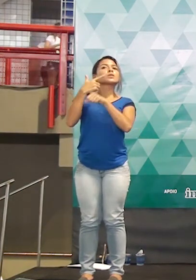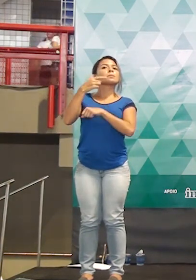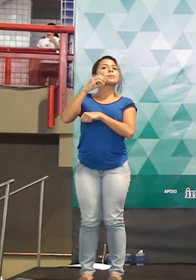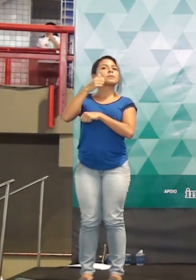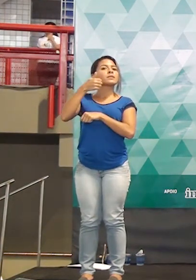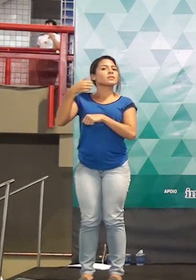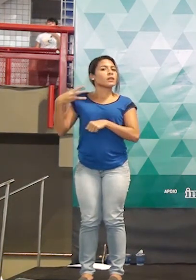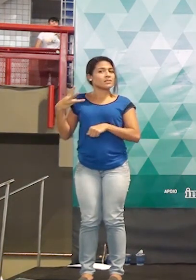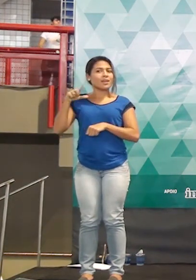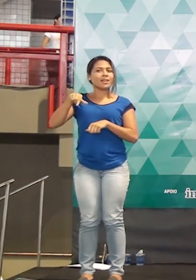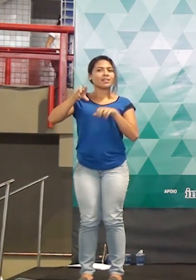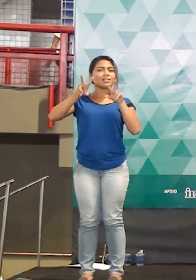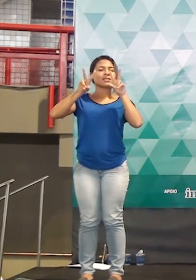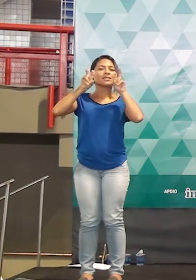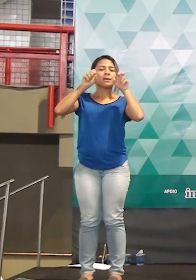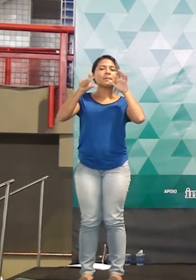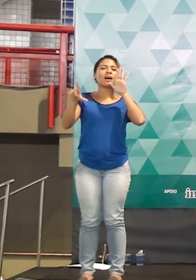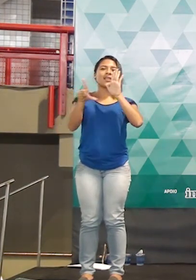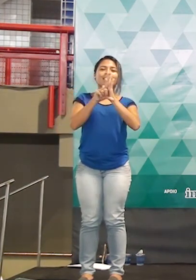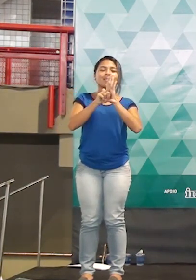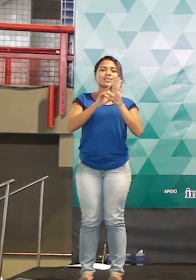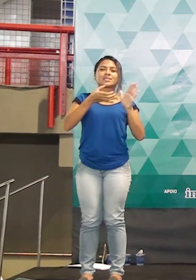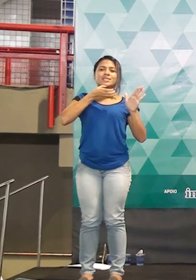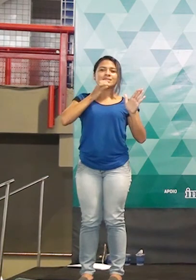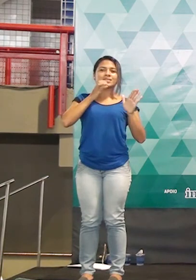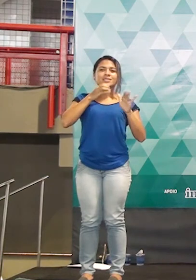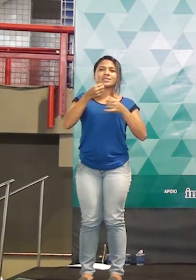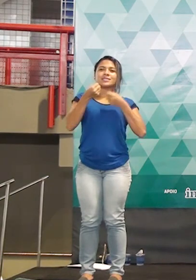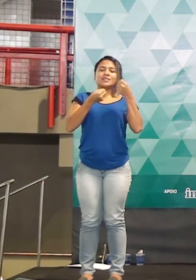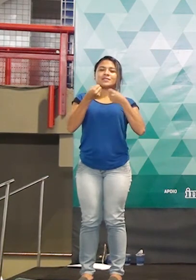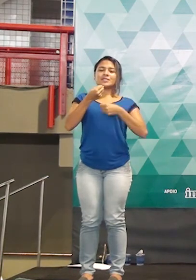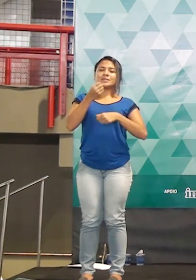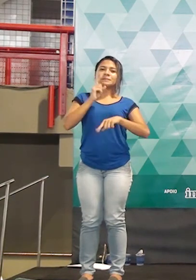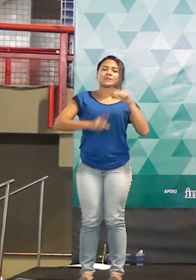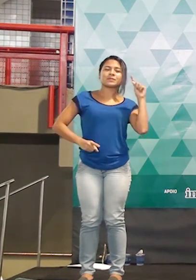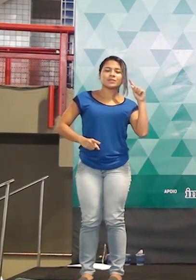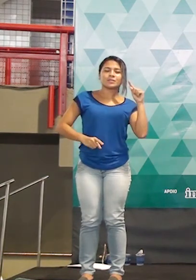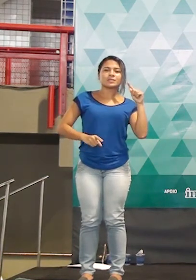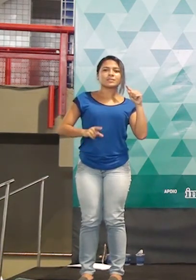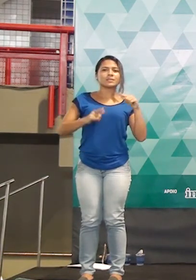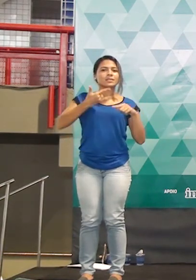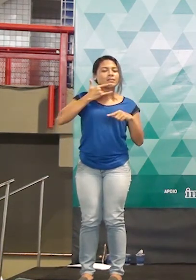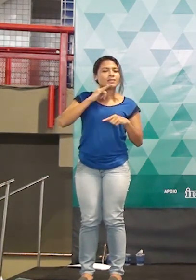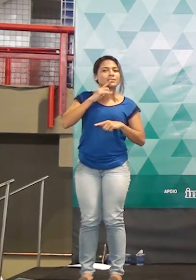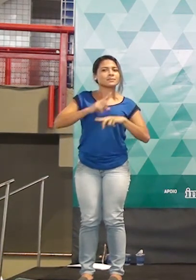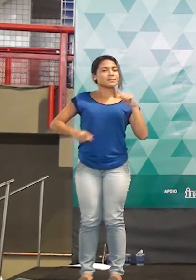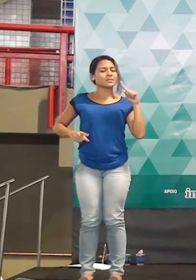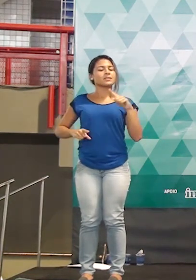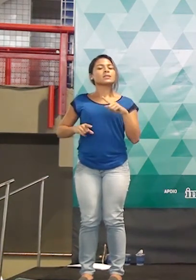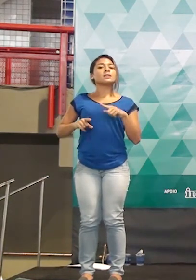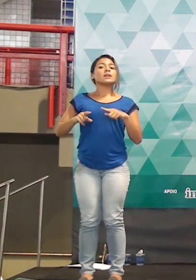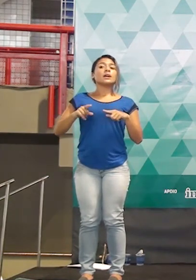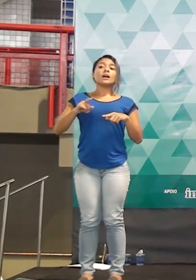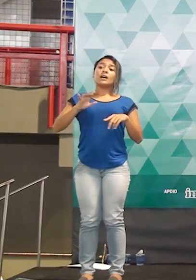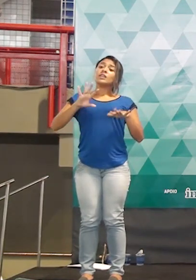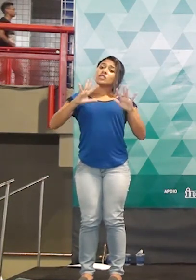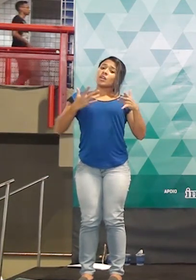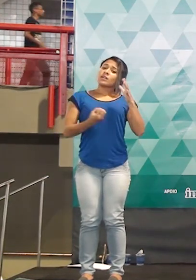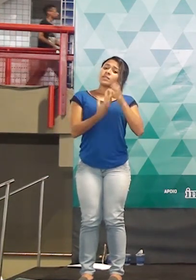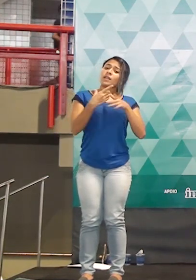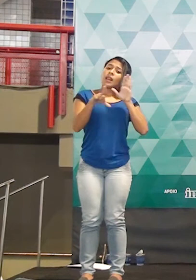era uma questão que vinha sendo discutida pelo menos há 5 anos. A lei seca existia e as pessoas não